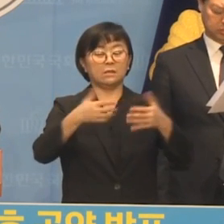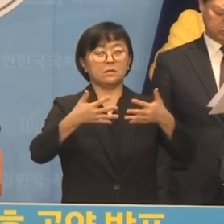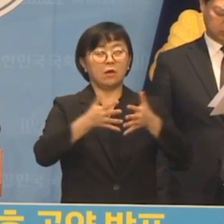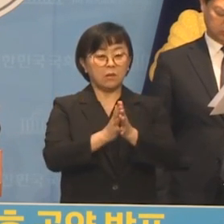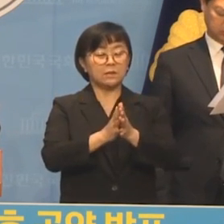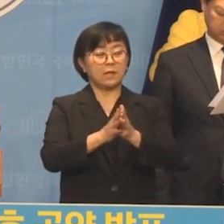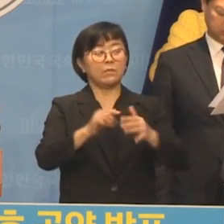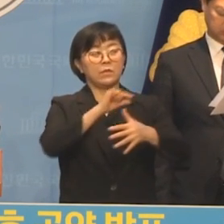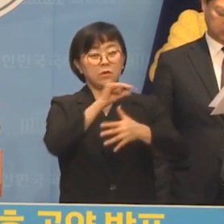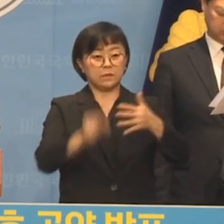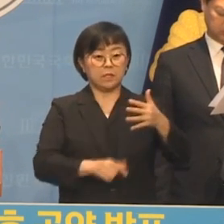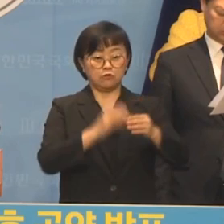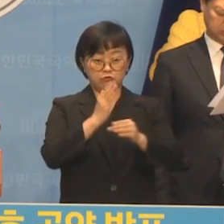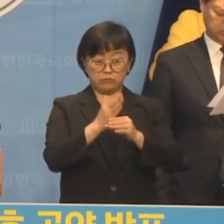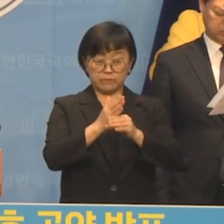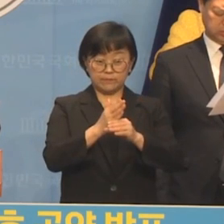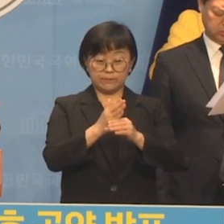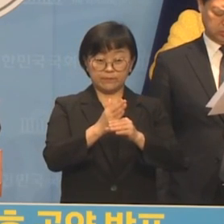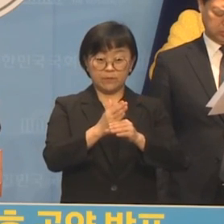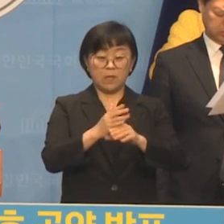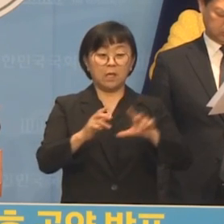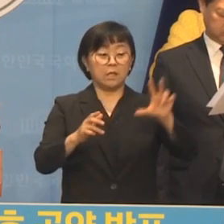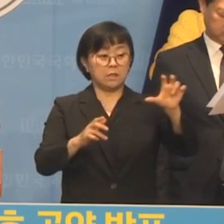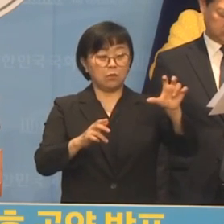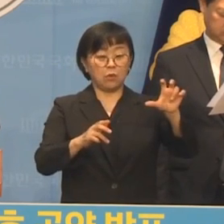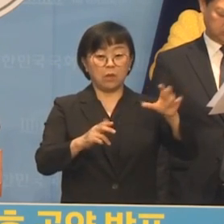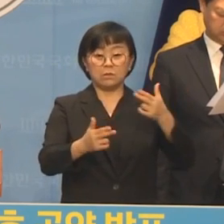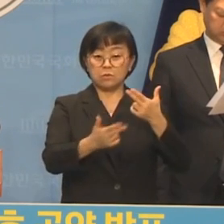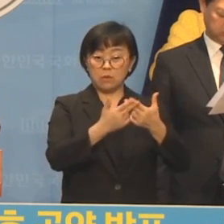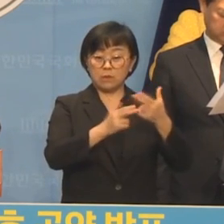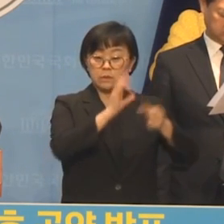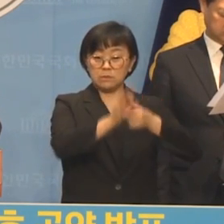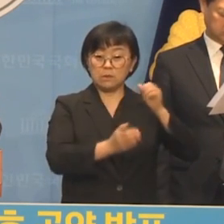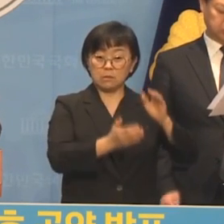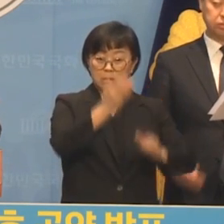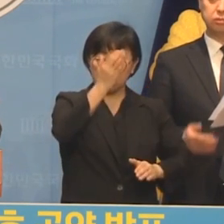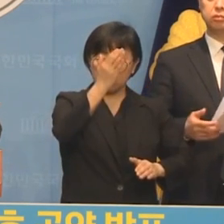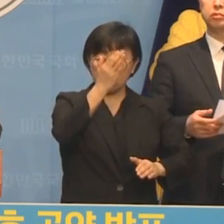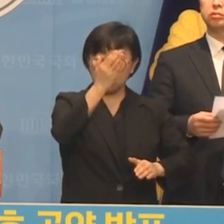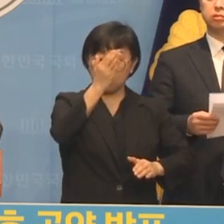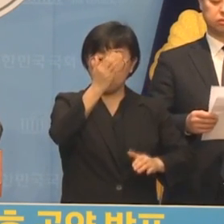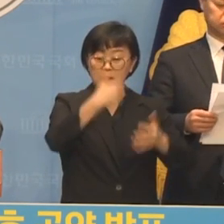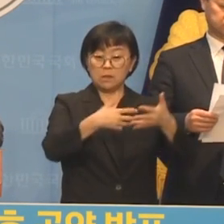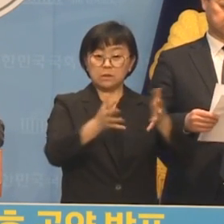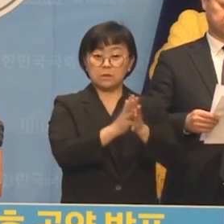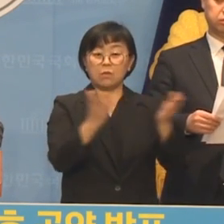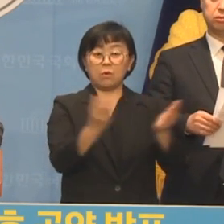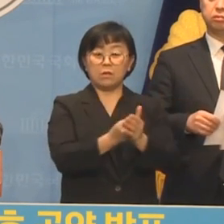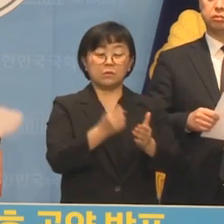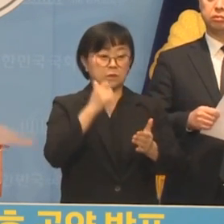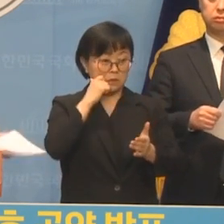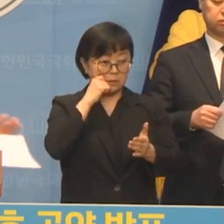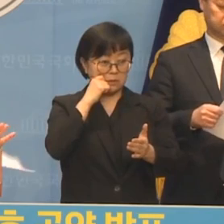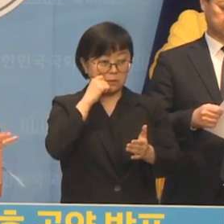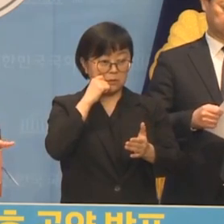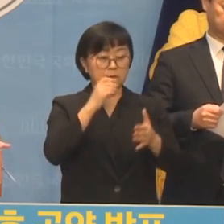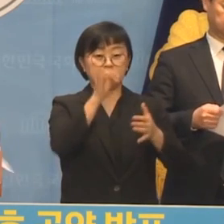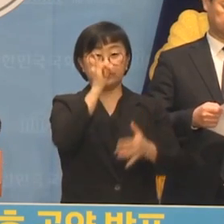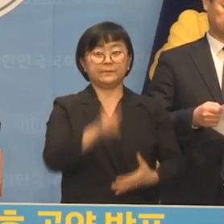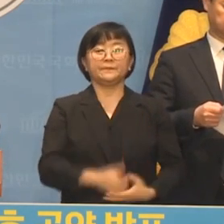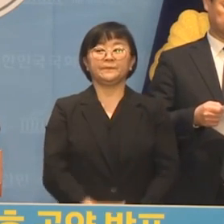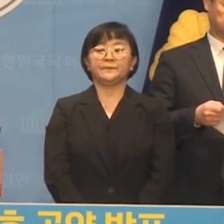중에 있습니다. 이 가운데 25개 조합은 10년이 넘도록 청산을 완료하지도 못하고